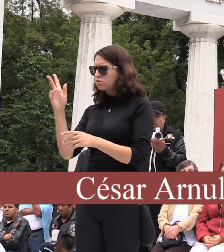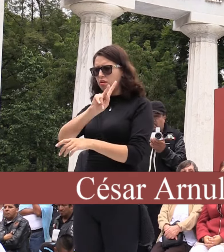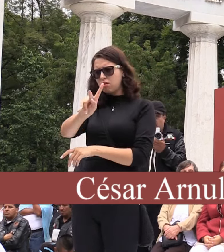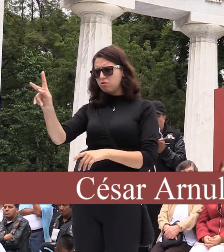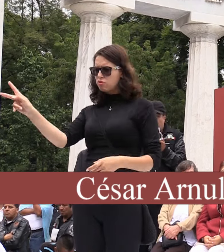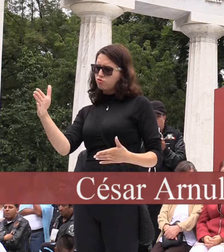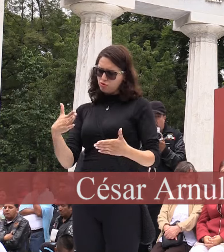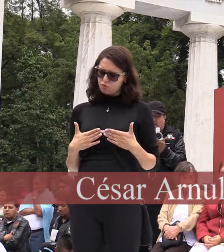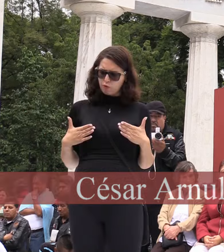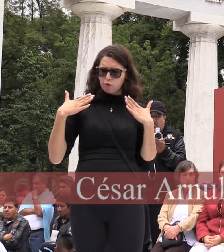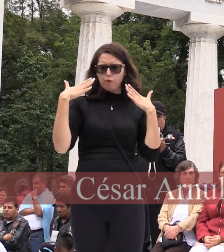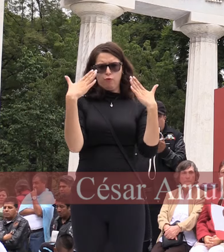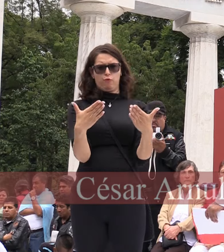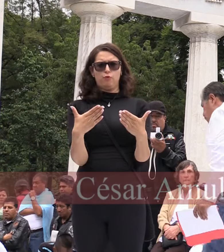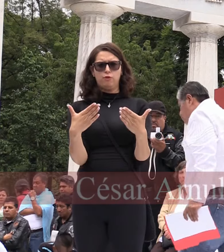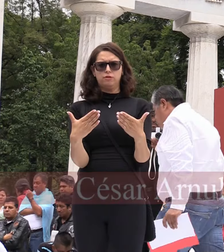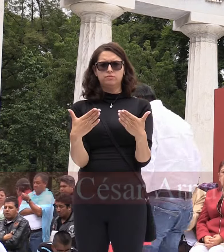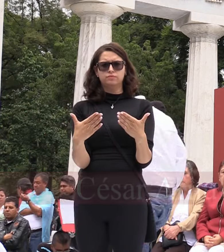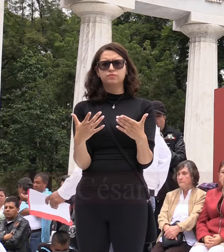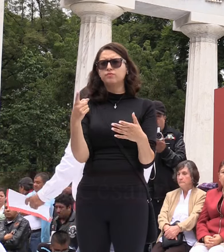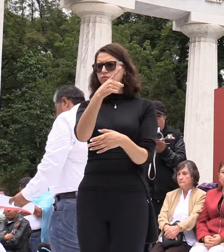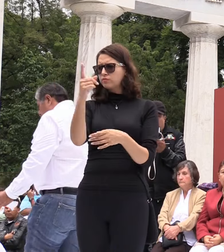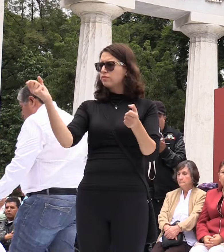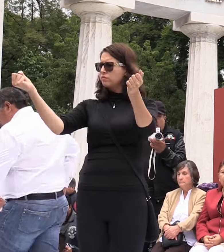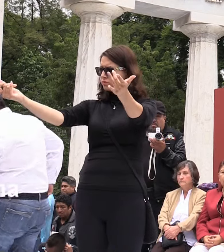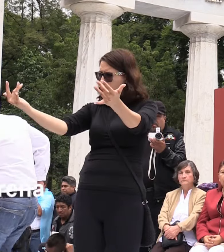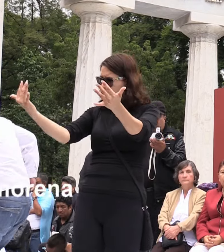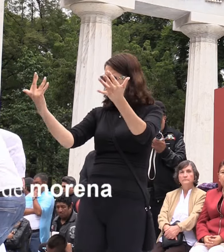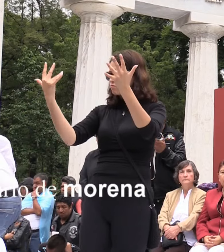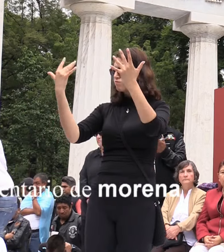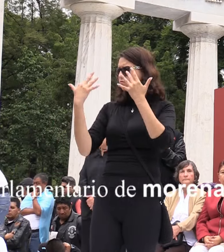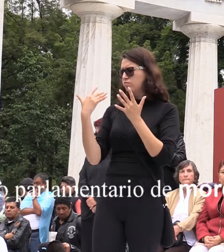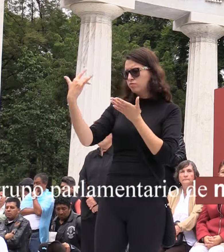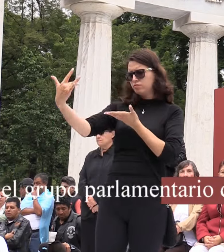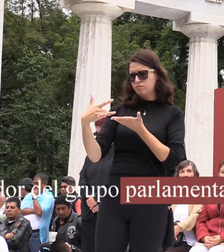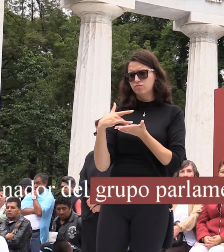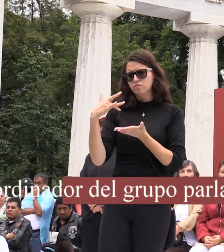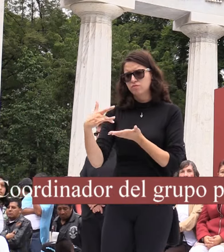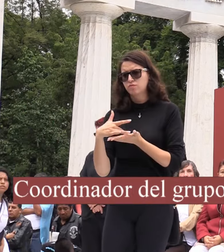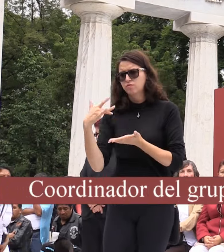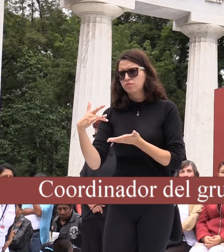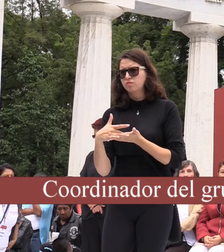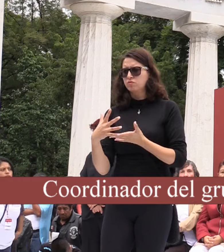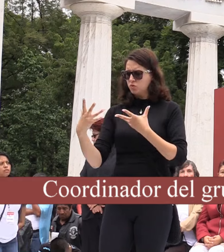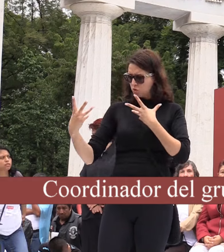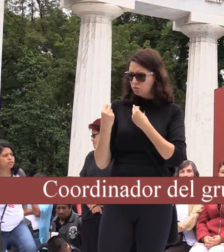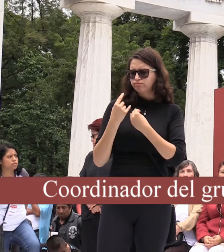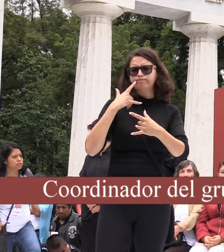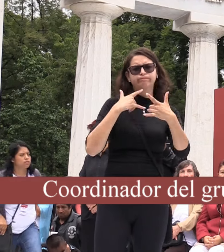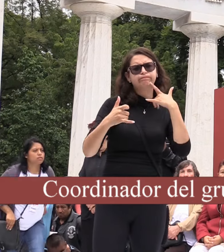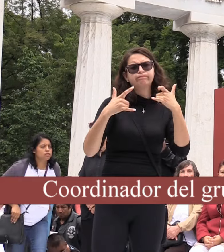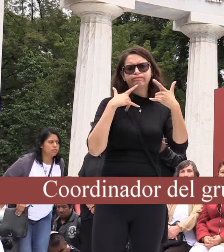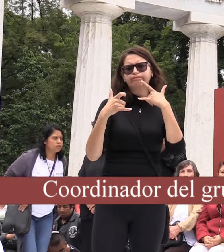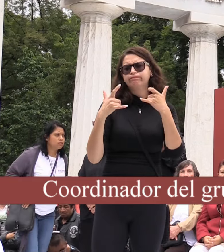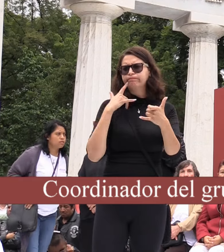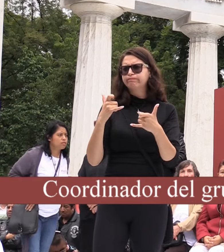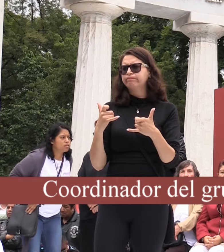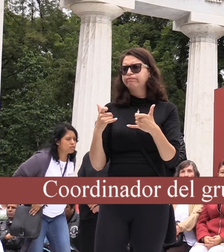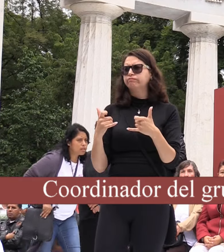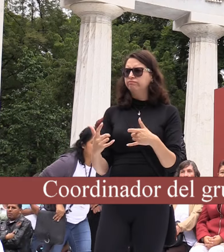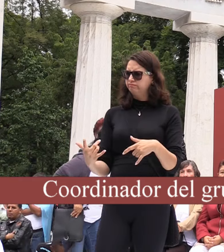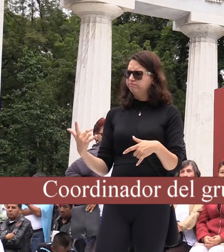y cada uno de ustedes que se han acercado al grupo parlamentario para dar esta batalla juntos. Esta